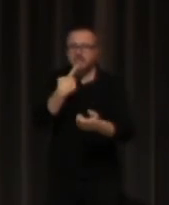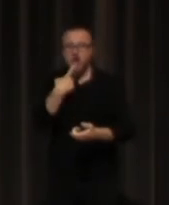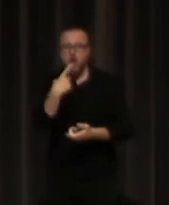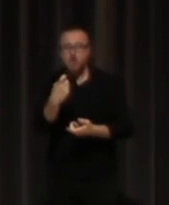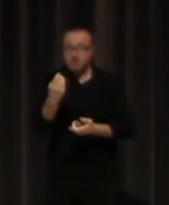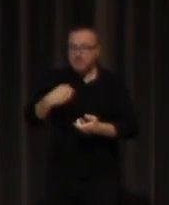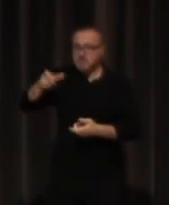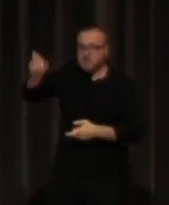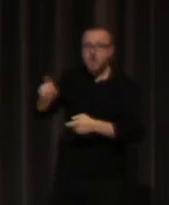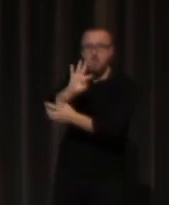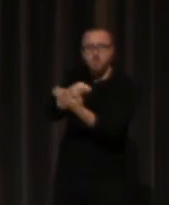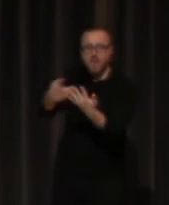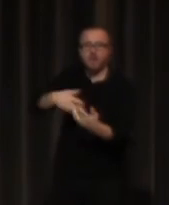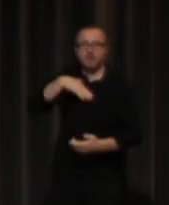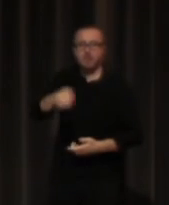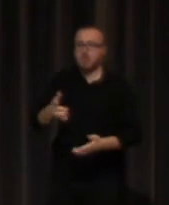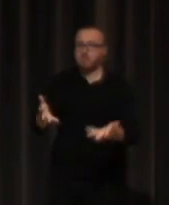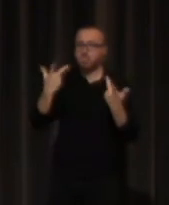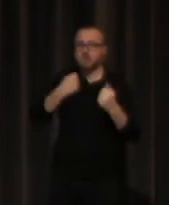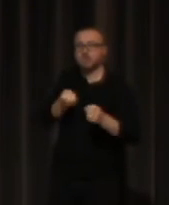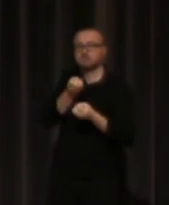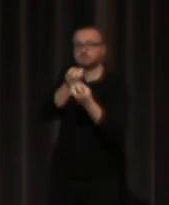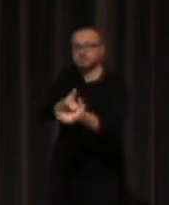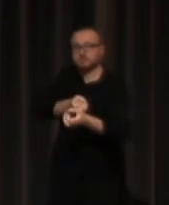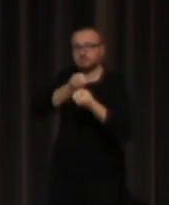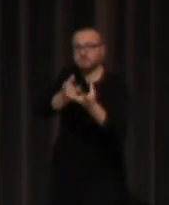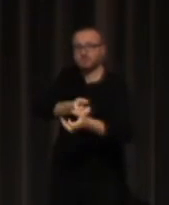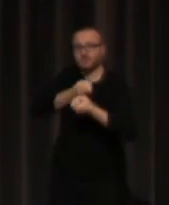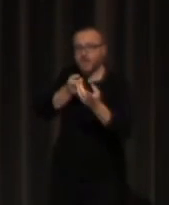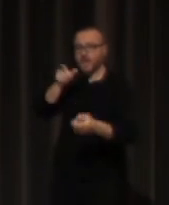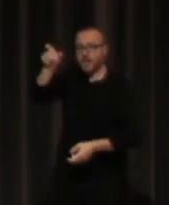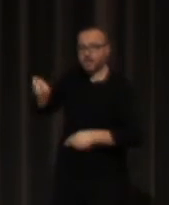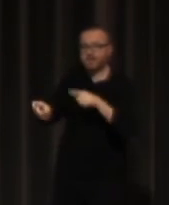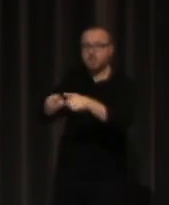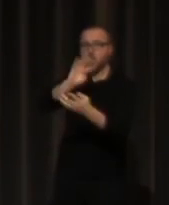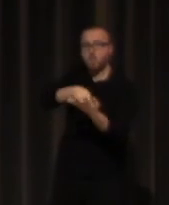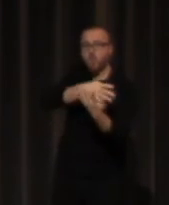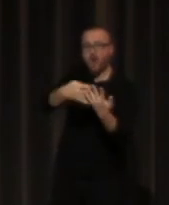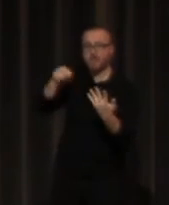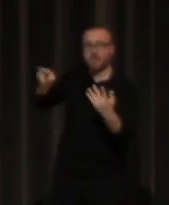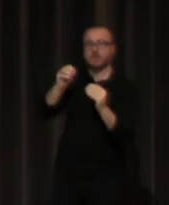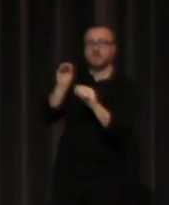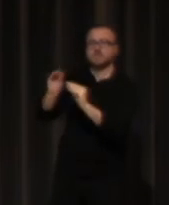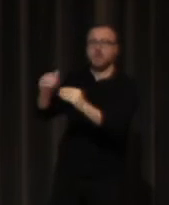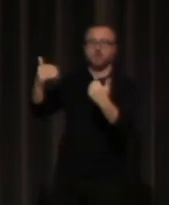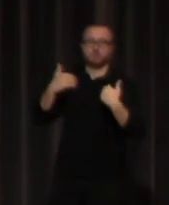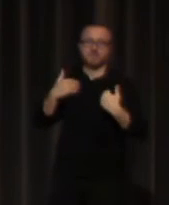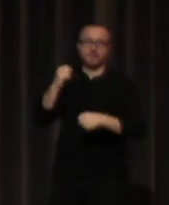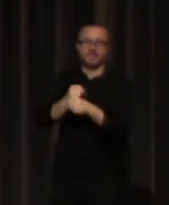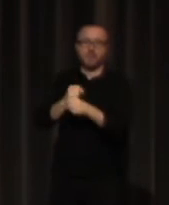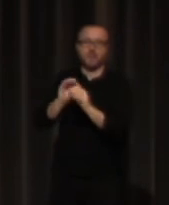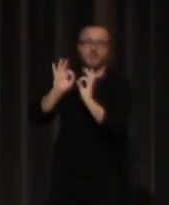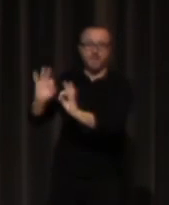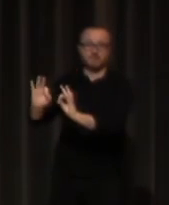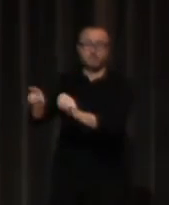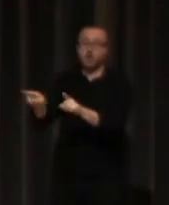ni tan sols pensar-ho en això. Aquí és on els poetes entren i acaben la feina. Podríem dir com un cirurgià